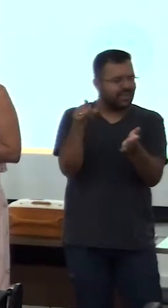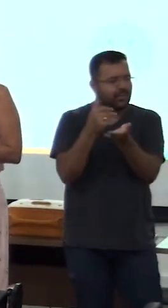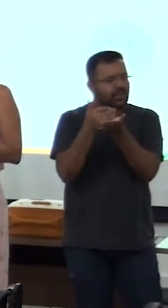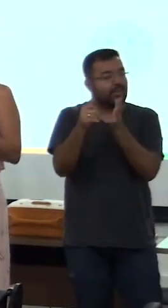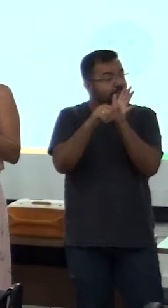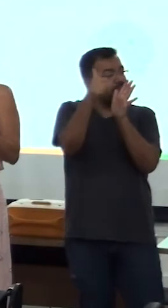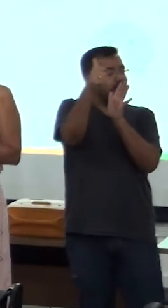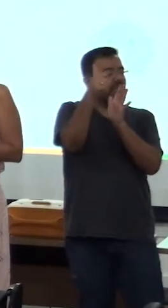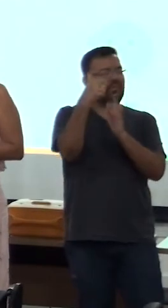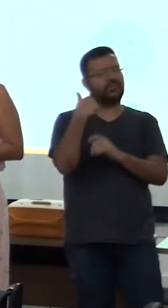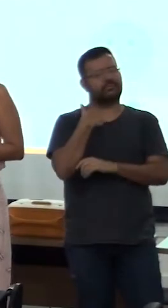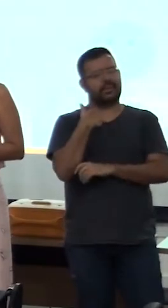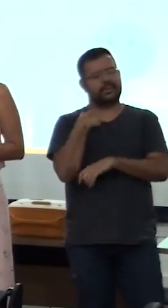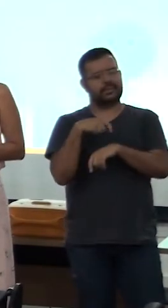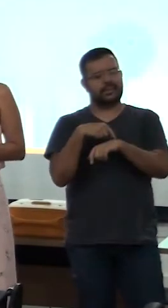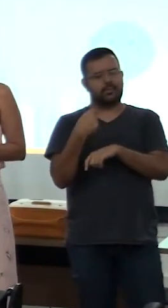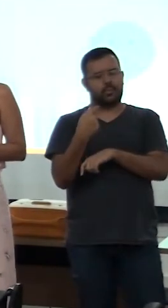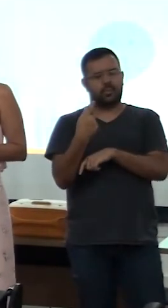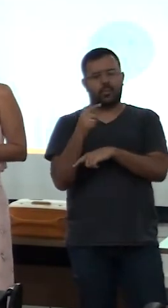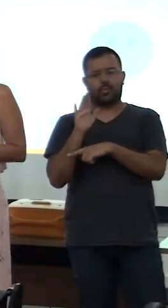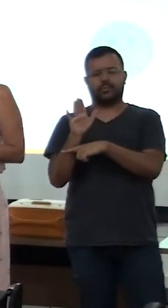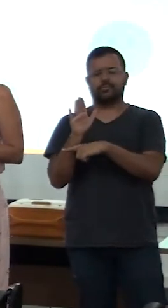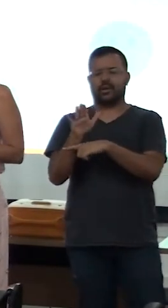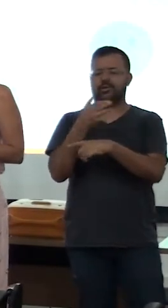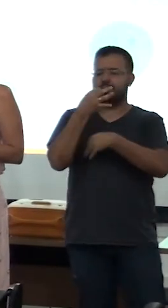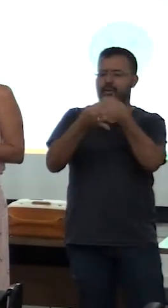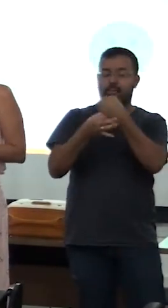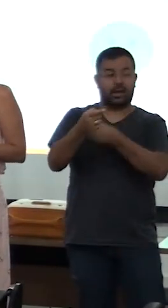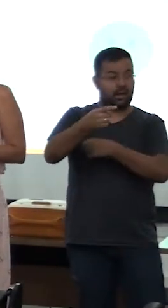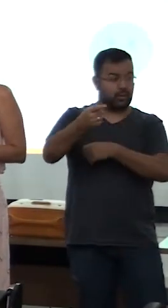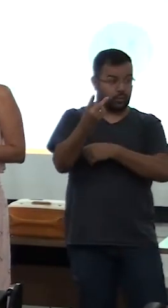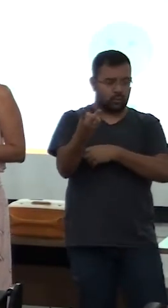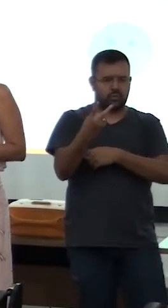nisso, eu tinha pouco tempo para eles e eles foram